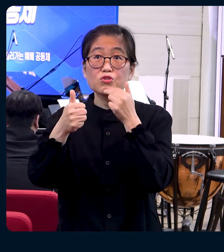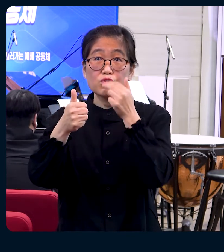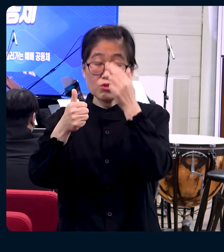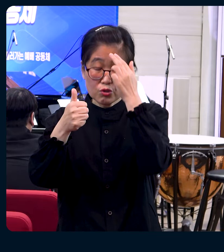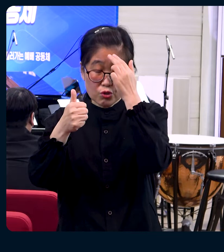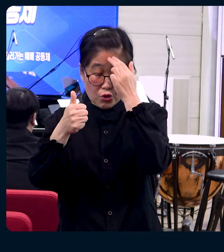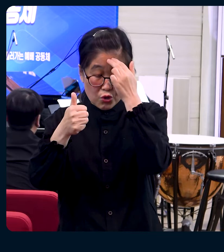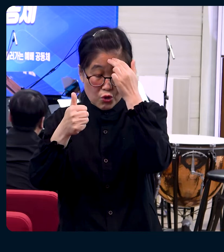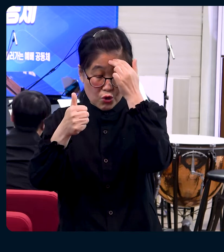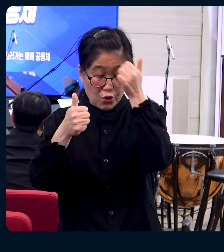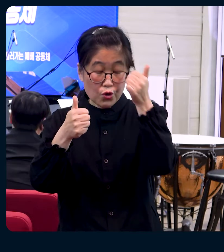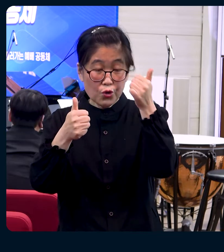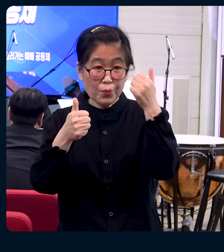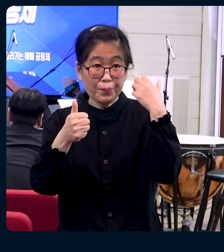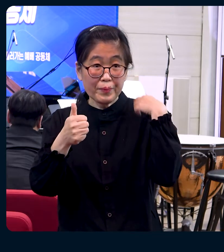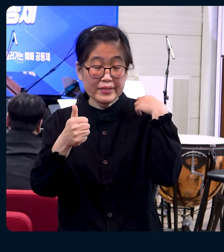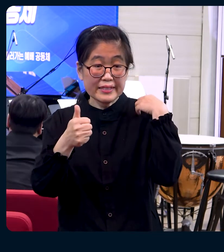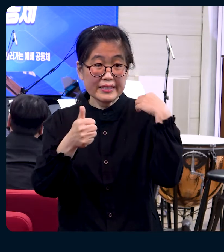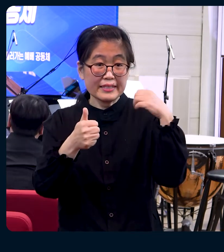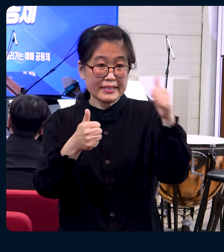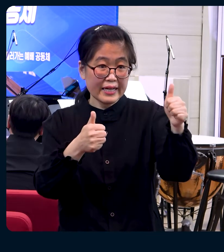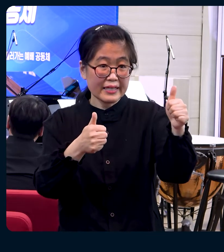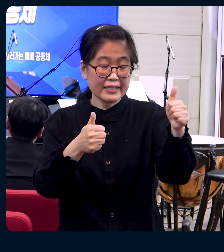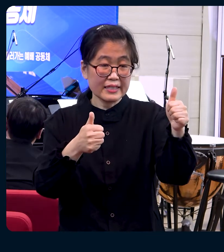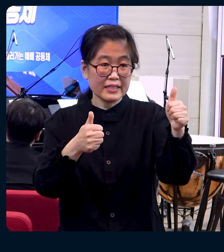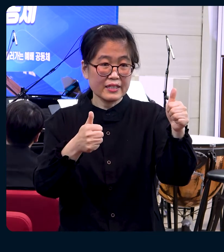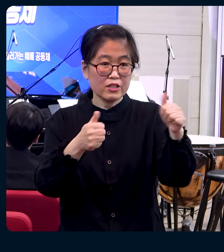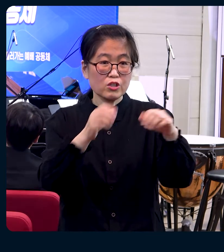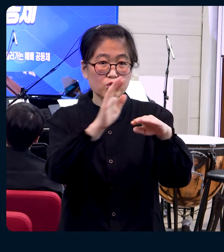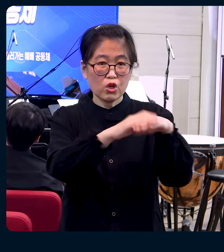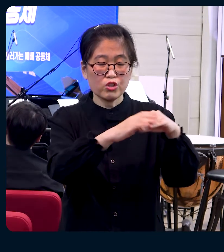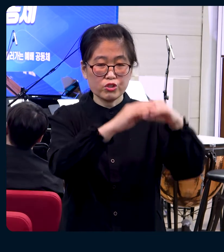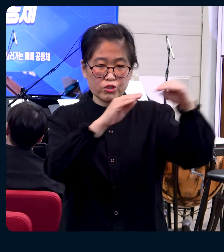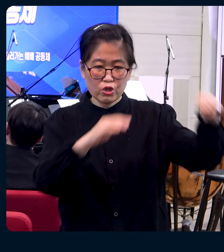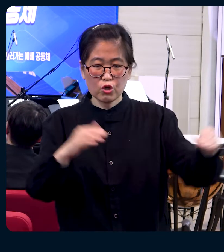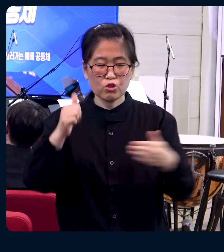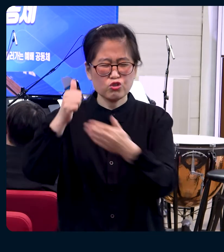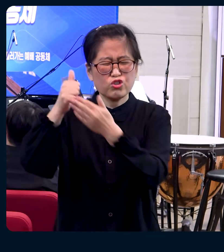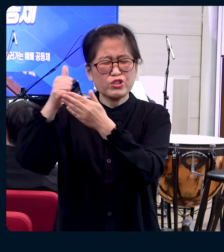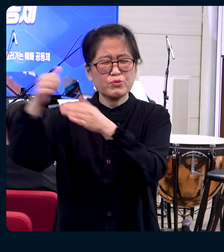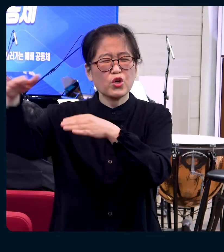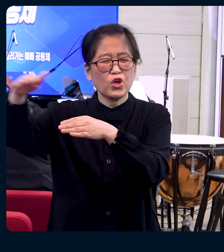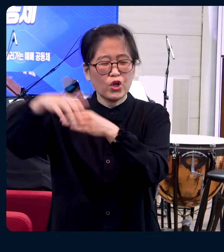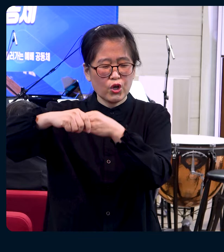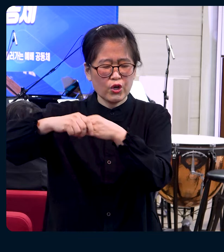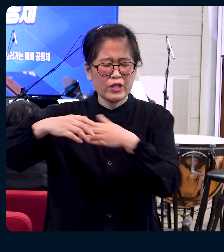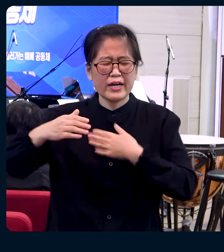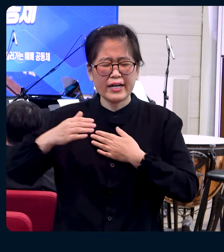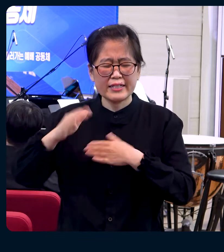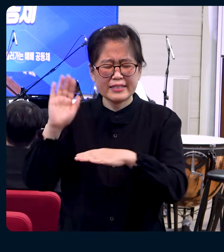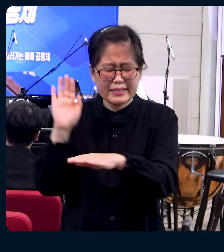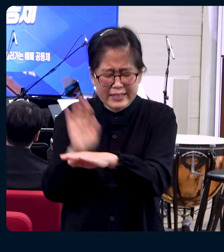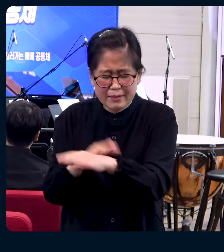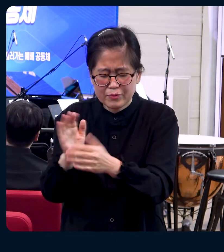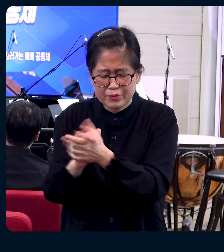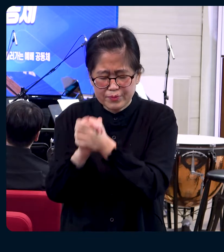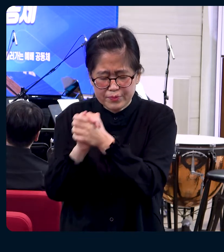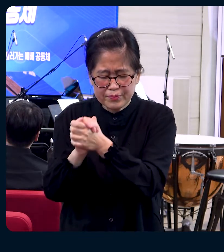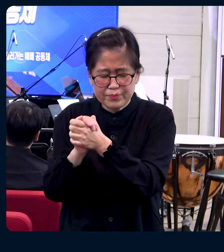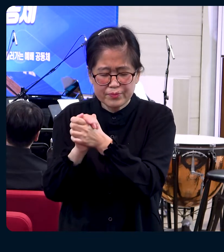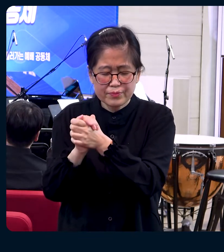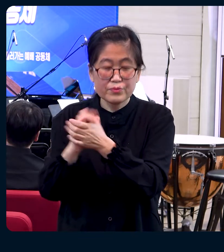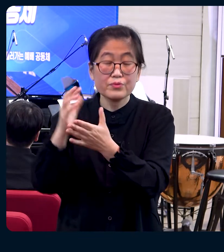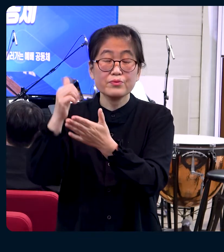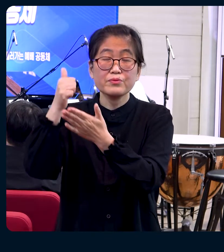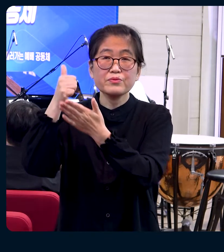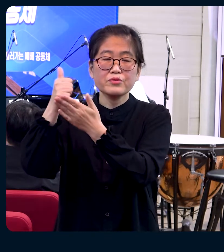술 맡은 관원장의 손을 놓고 주님의 손을 다시 붙잡습니다. 주님, 제가 잘못했습니다.